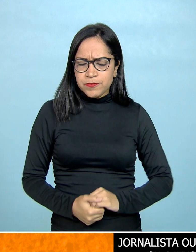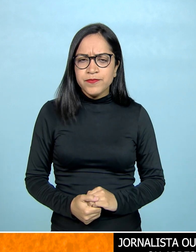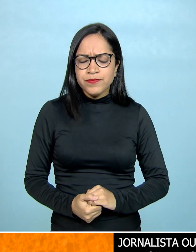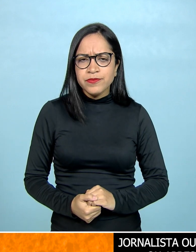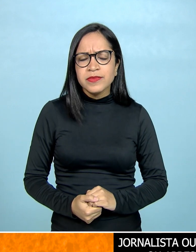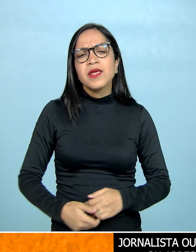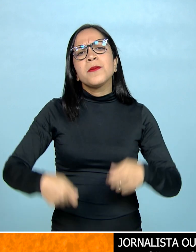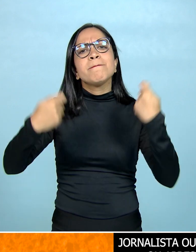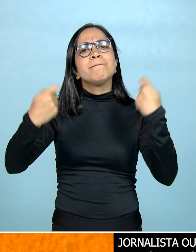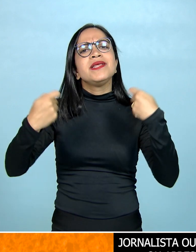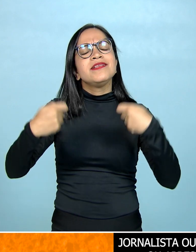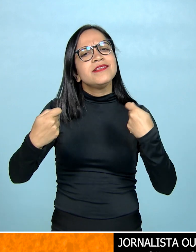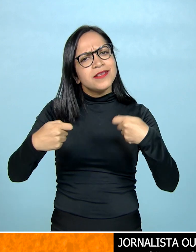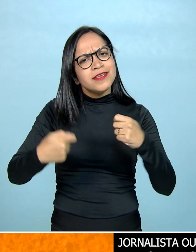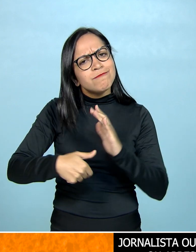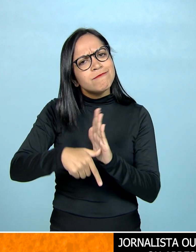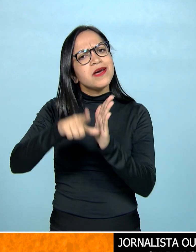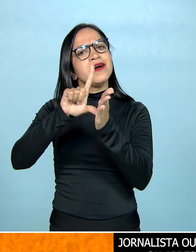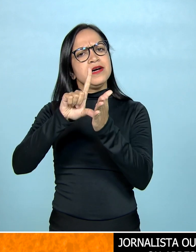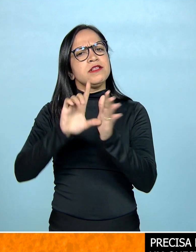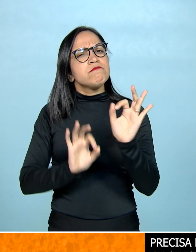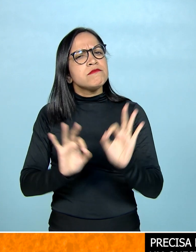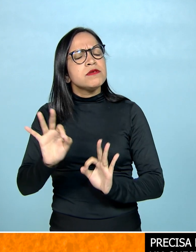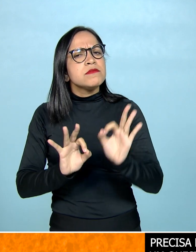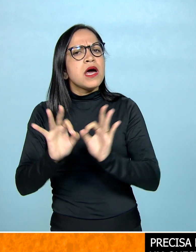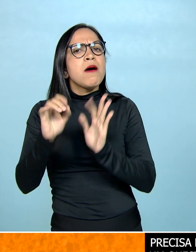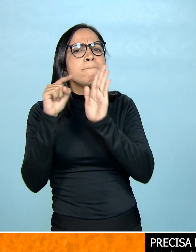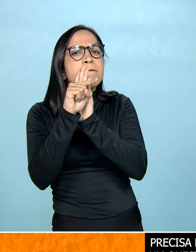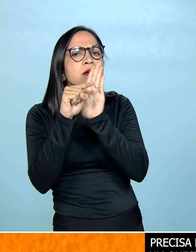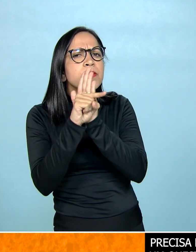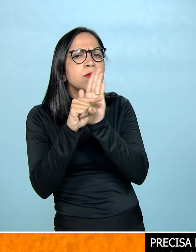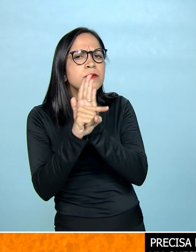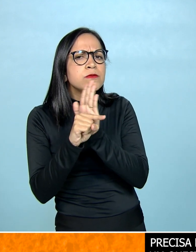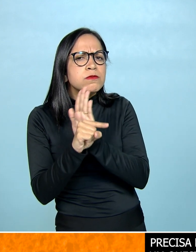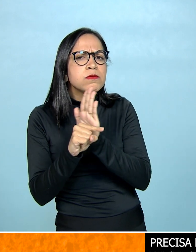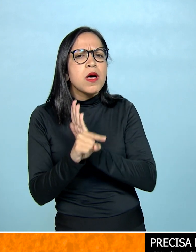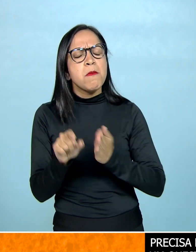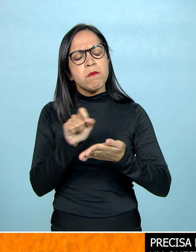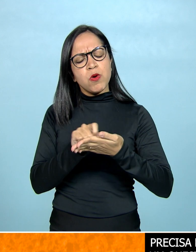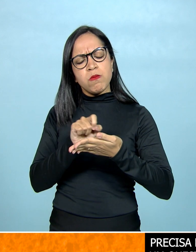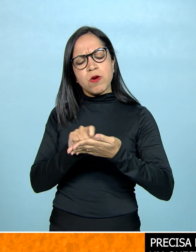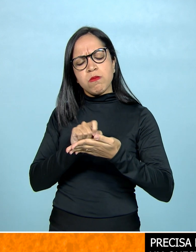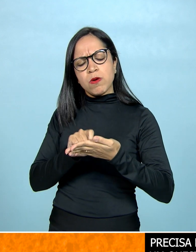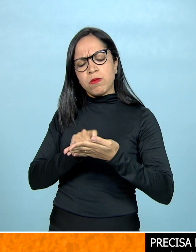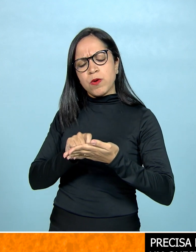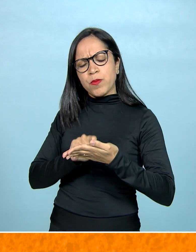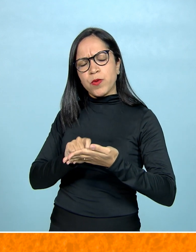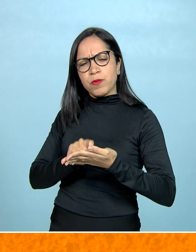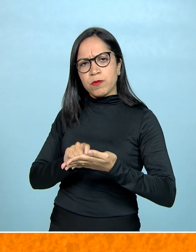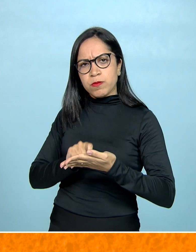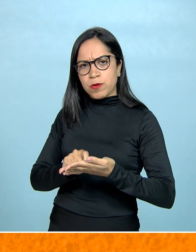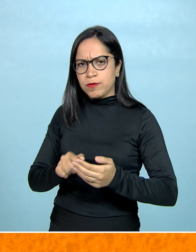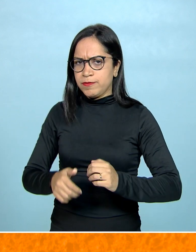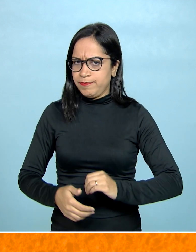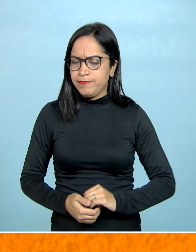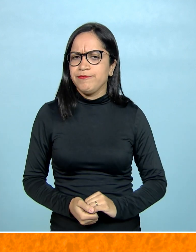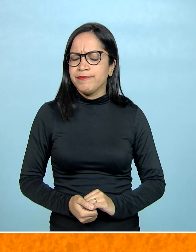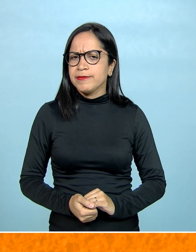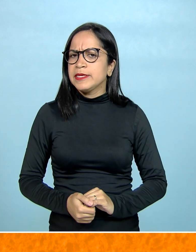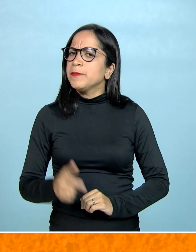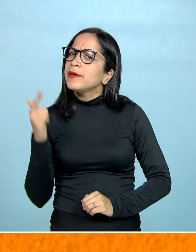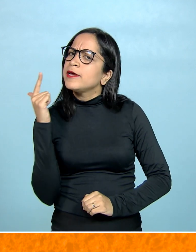ou apresentador ou apresentadora precisa elaborar um questionário.